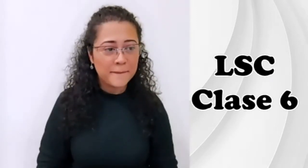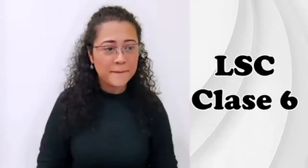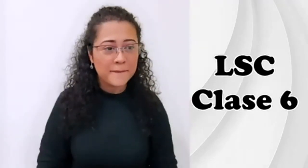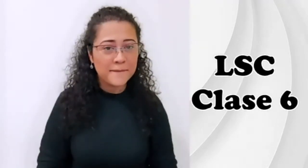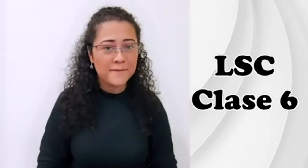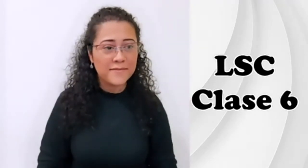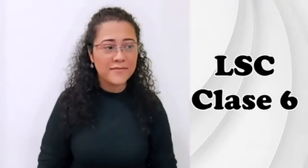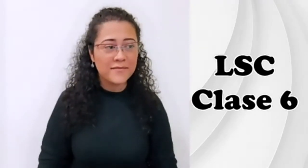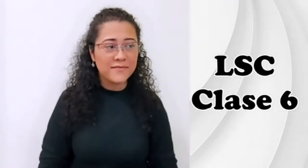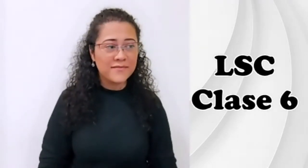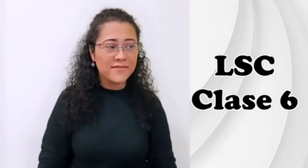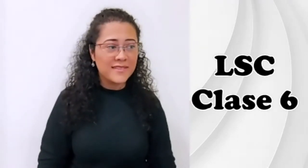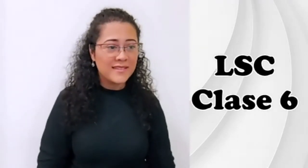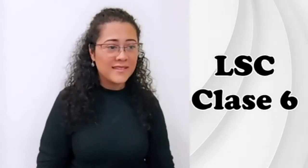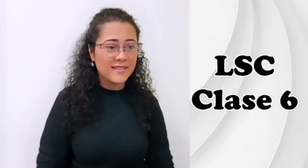y hablar sería entonces lo mismo.